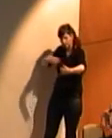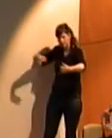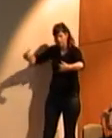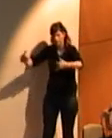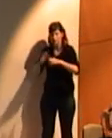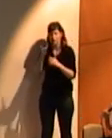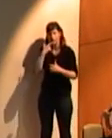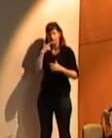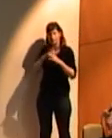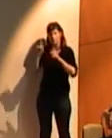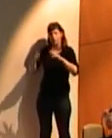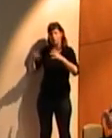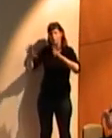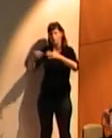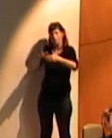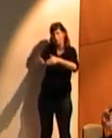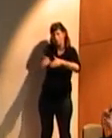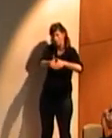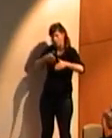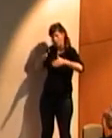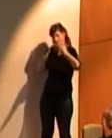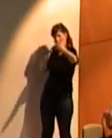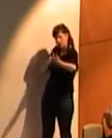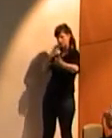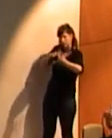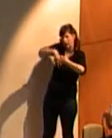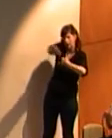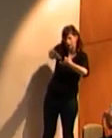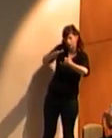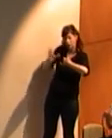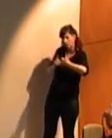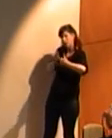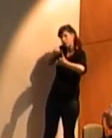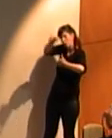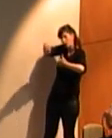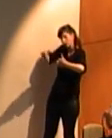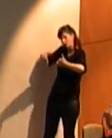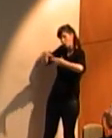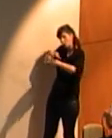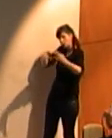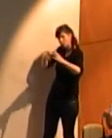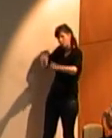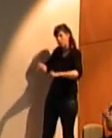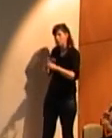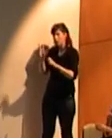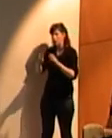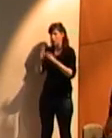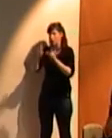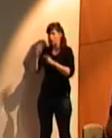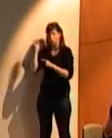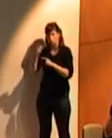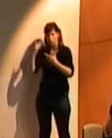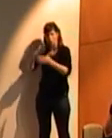dans le dispositif, mais à l'extérieur, et on peut communiquer avec l'intérieur. Et voilà, on n'est pas obligé de rentrer parce que tout le monde n'a pas forcément envie de rentrer. D'ailleurs,